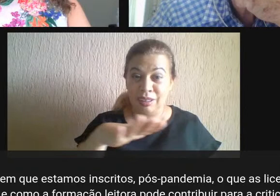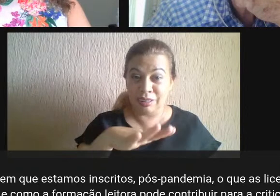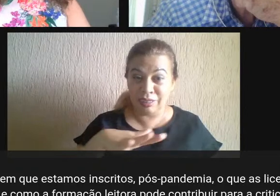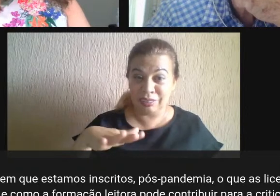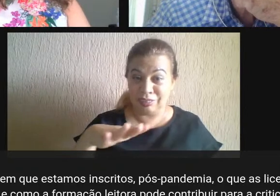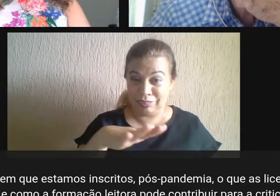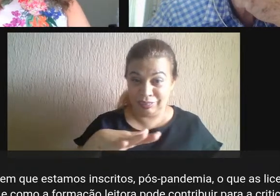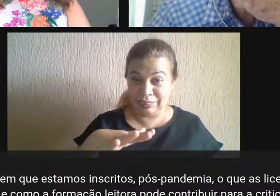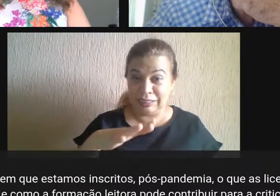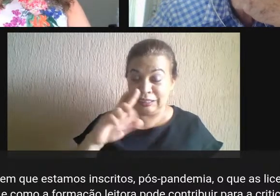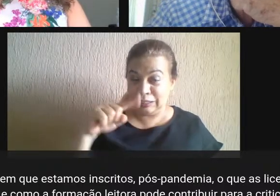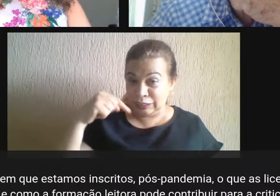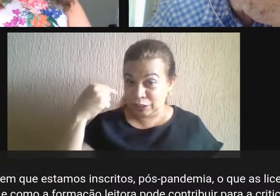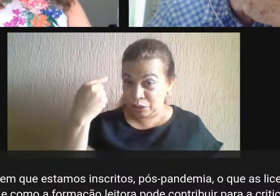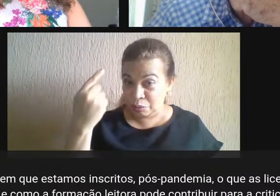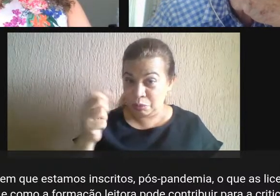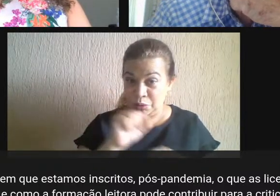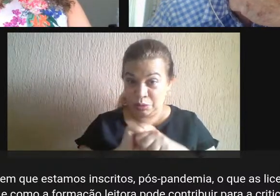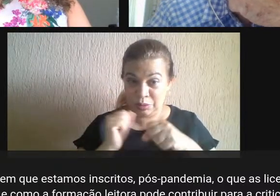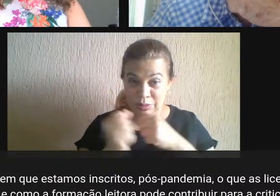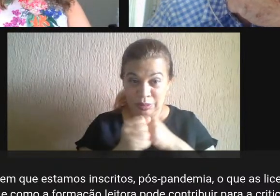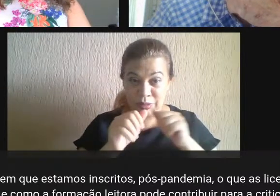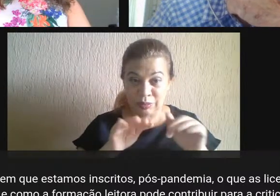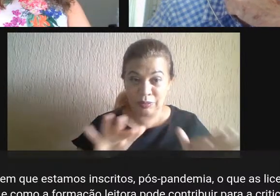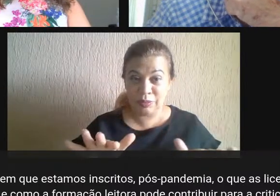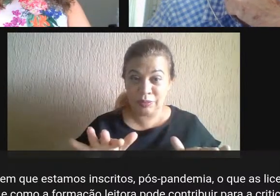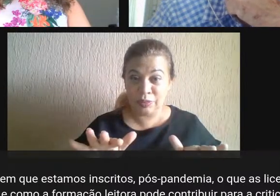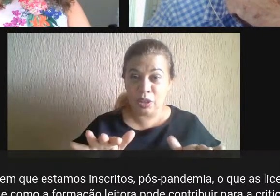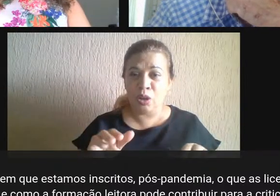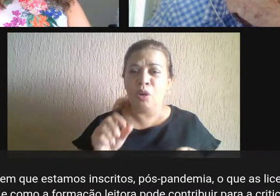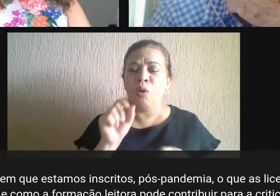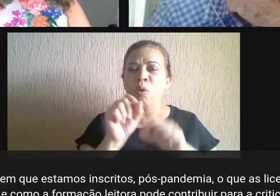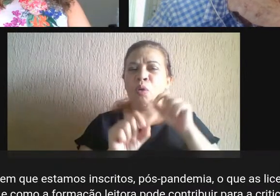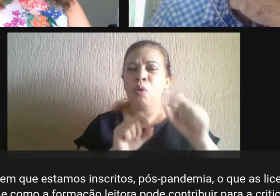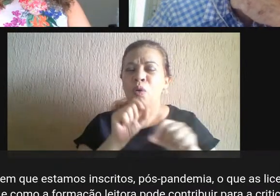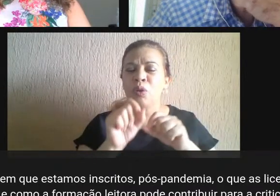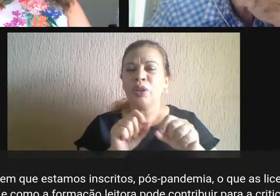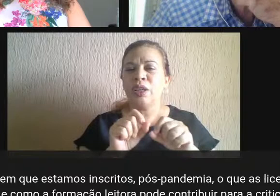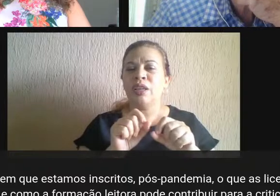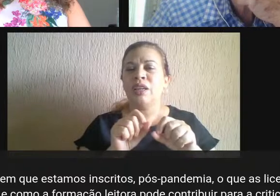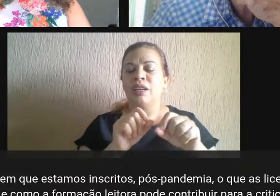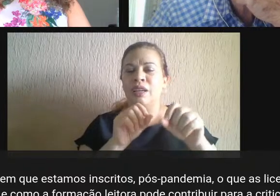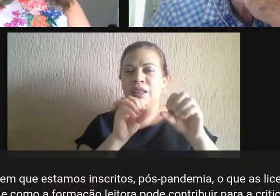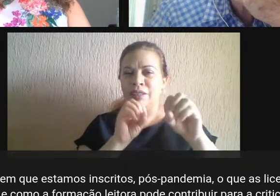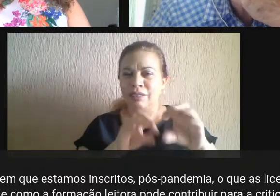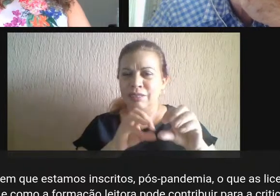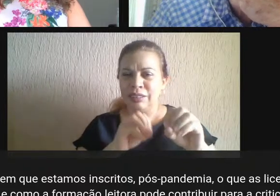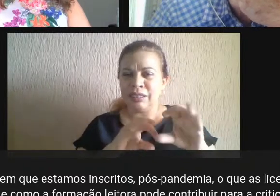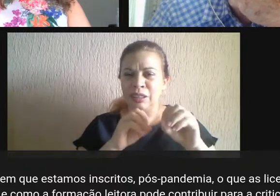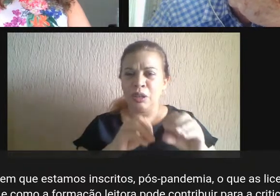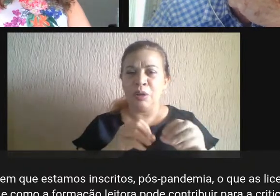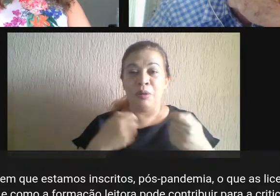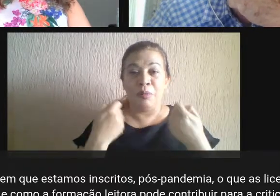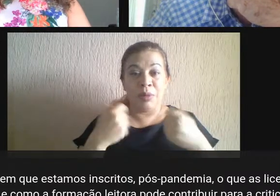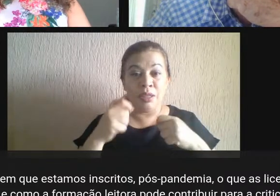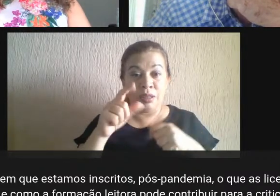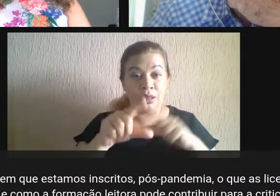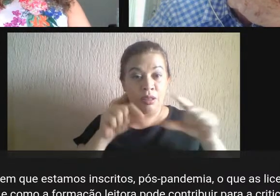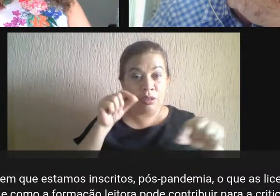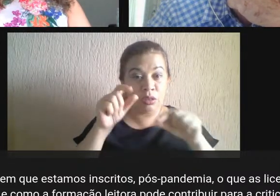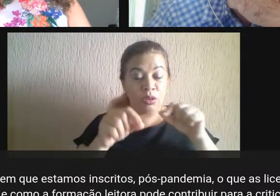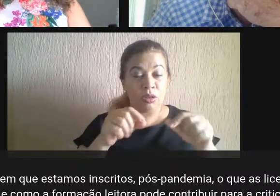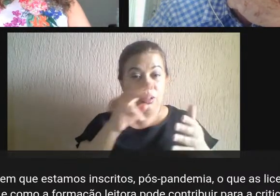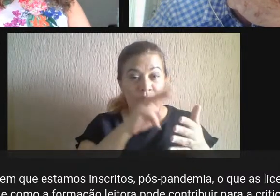estamos inscritos pós-pandemia, o que as licenciaturas devem priorizar metodologicamente e como a